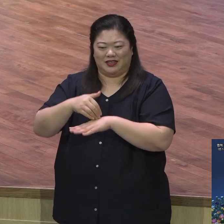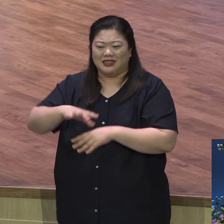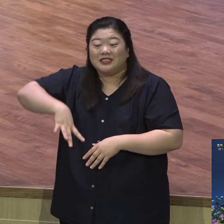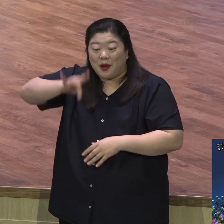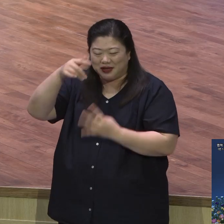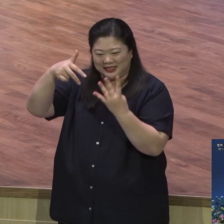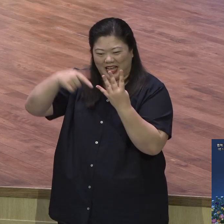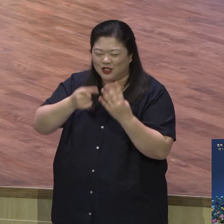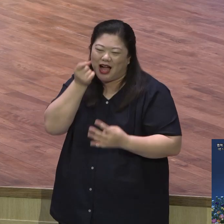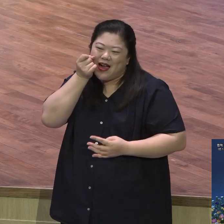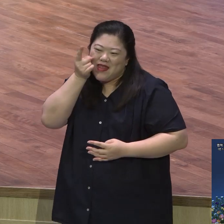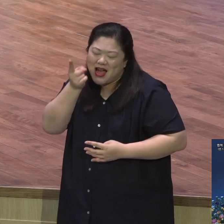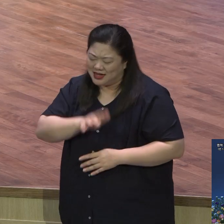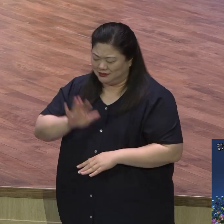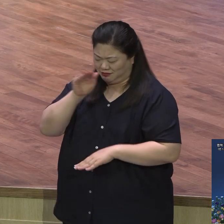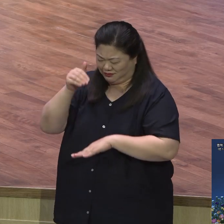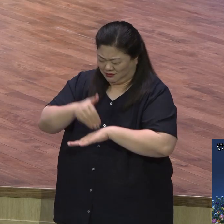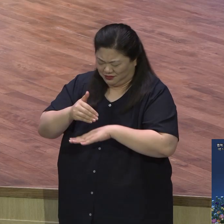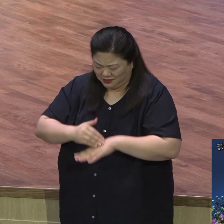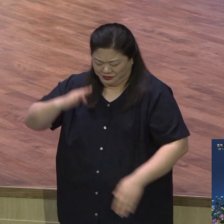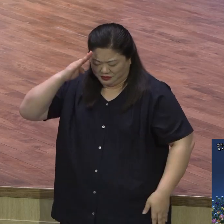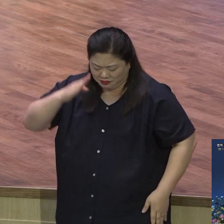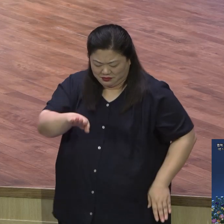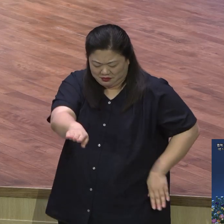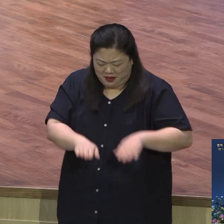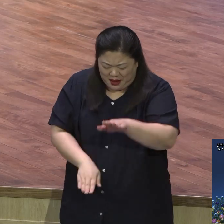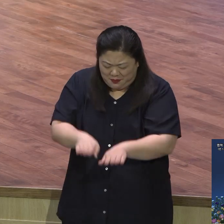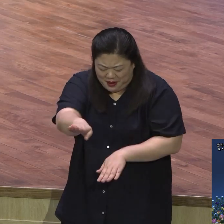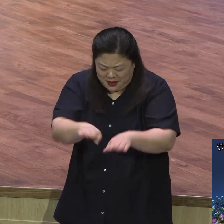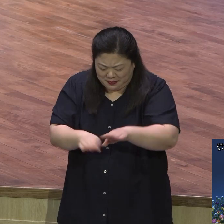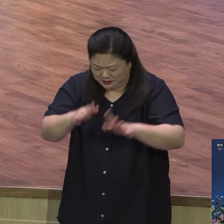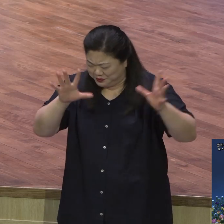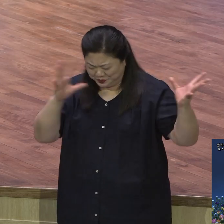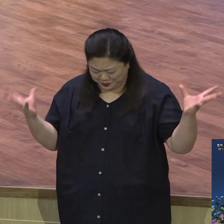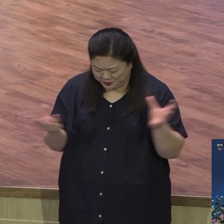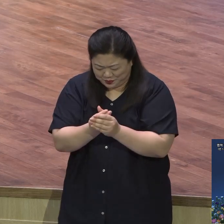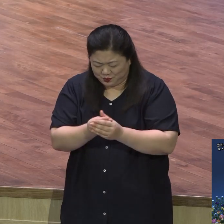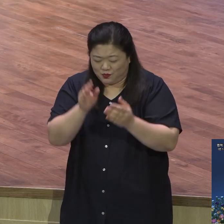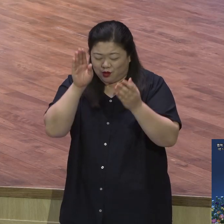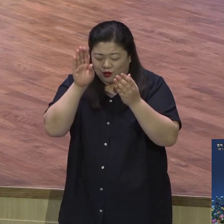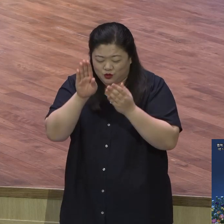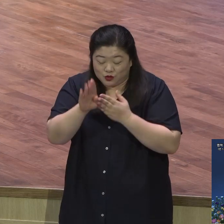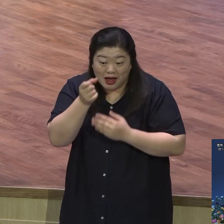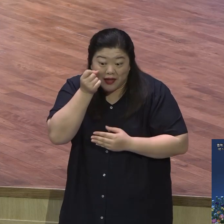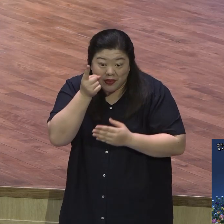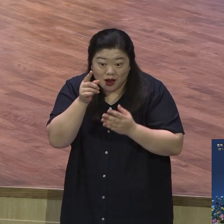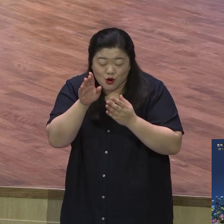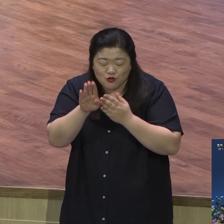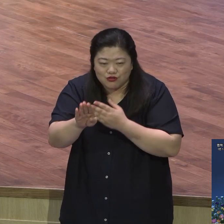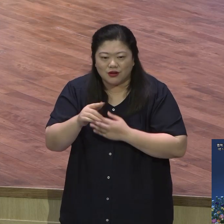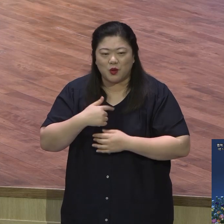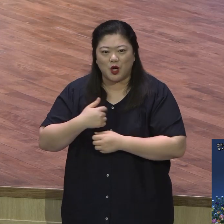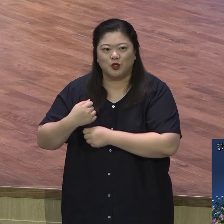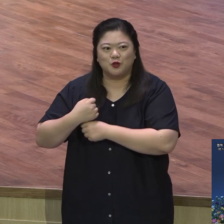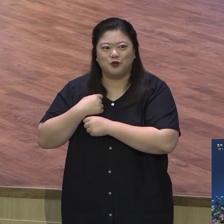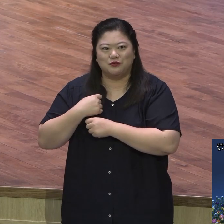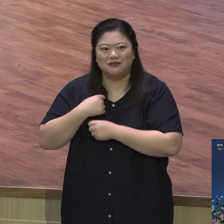정확하게 그렇게 훈련을 그렇게 받고 났더니 정확하게 그렇게 멋지는 정리의